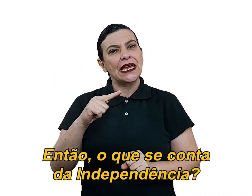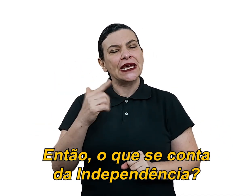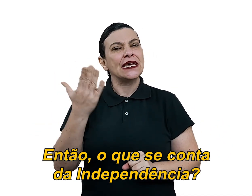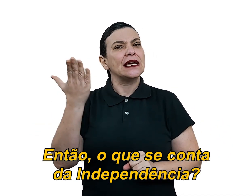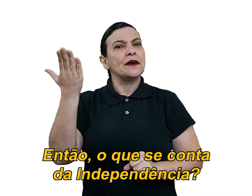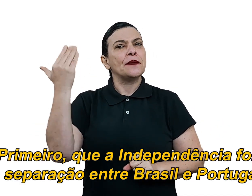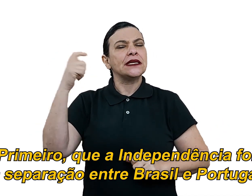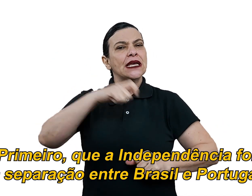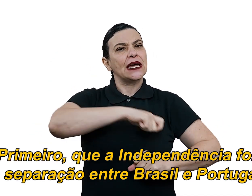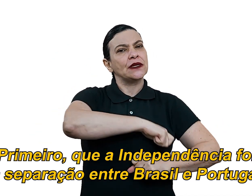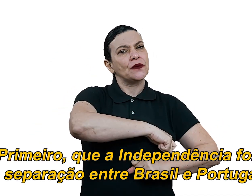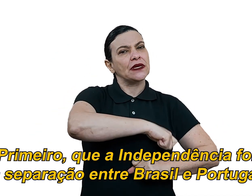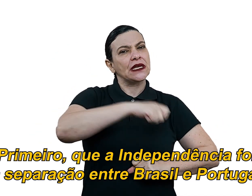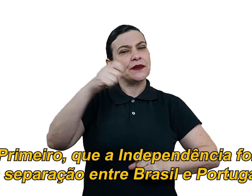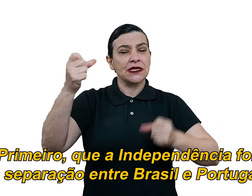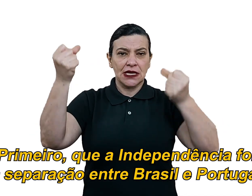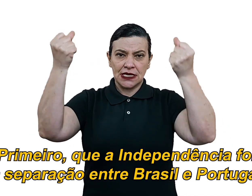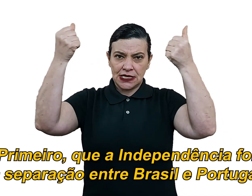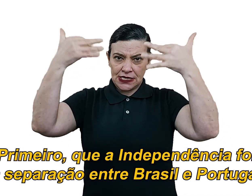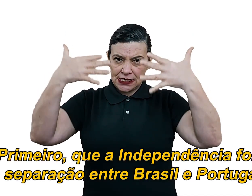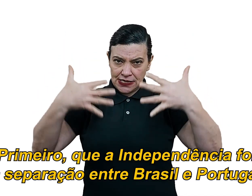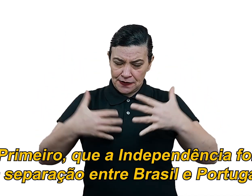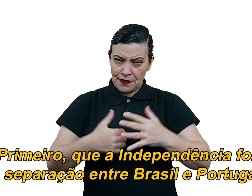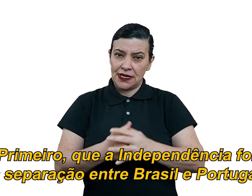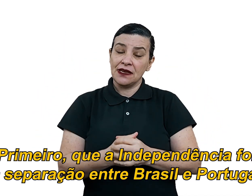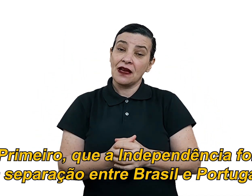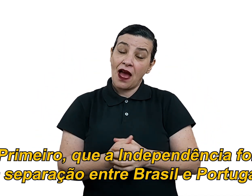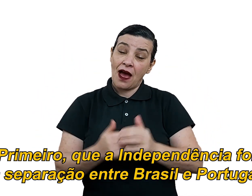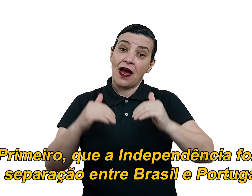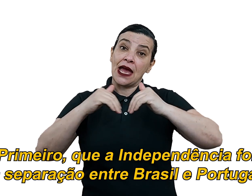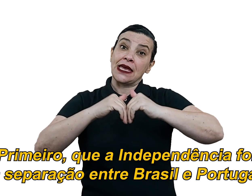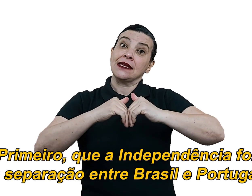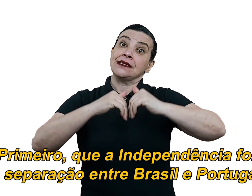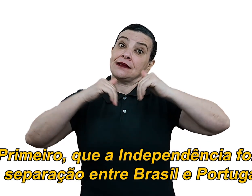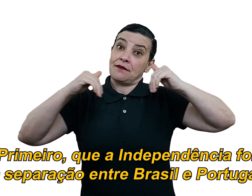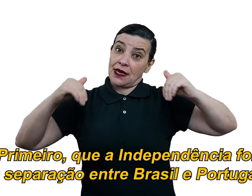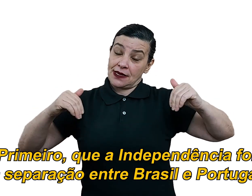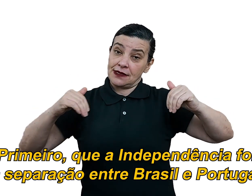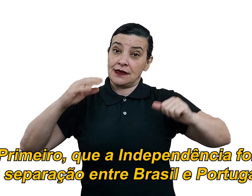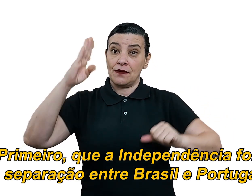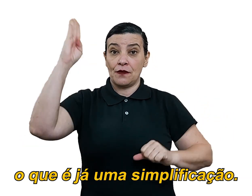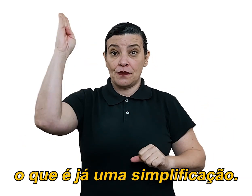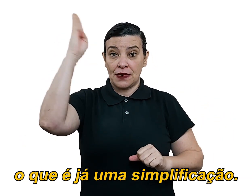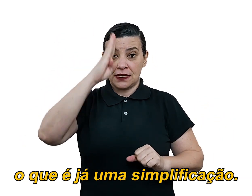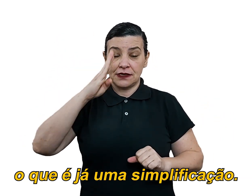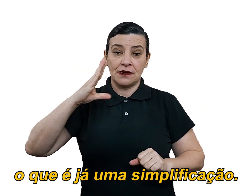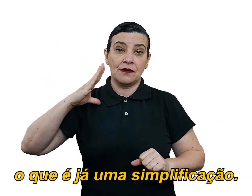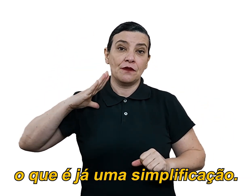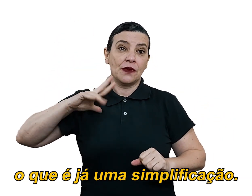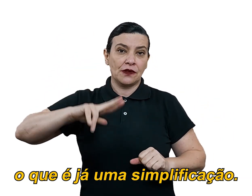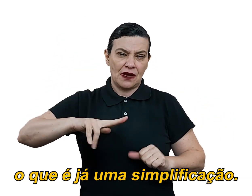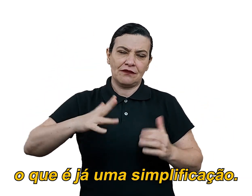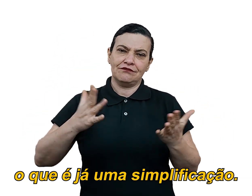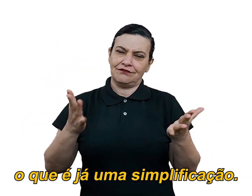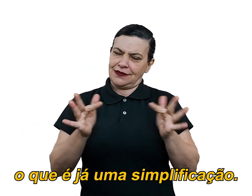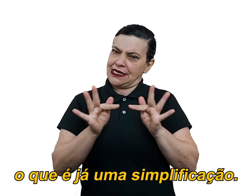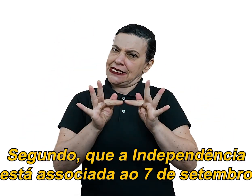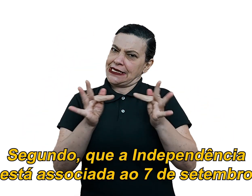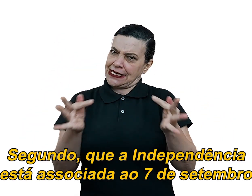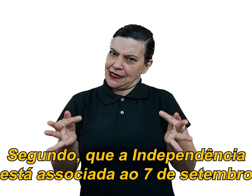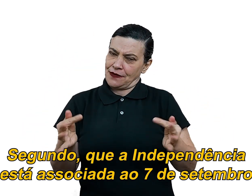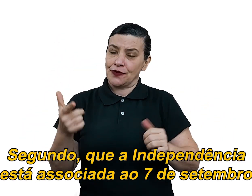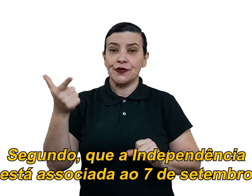da independência, né? Primeiro, que a independência foi a separação entre Brasil e Portugal, o que é já uma